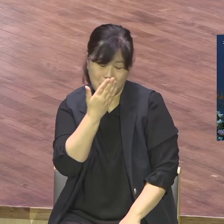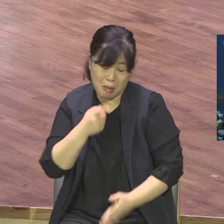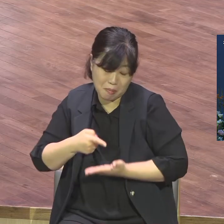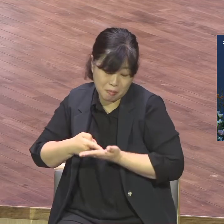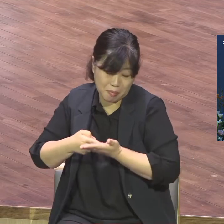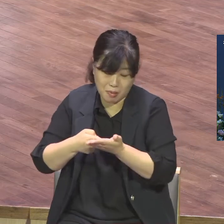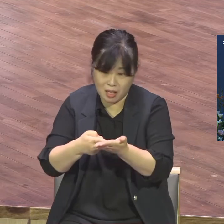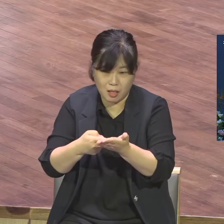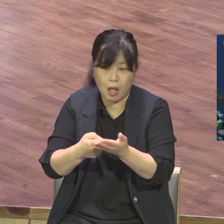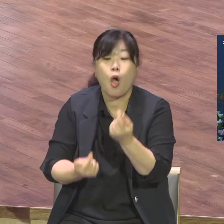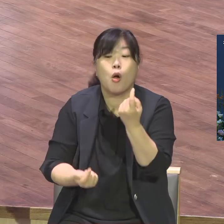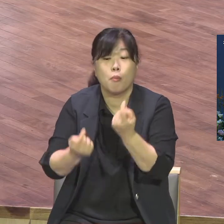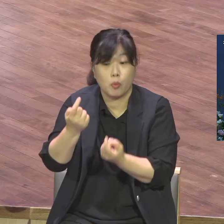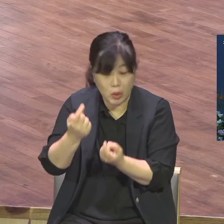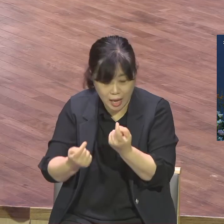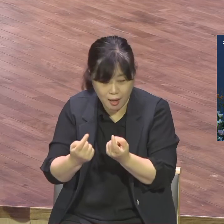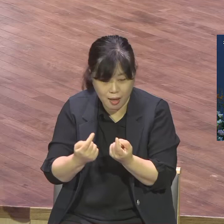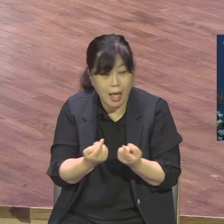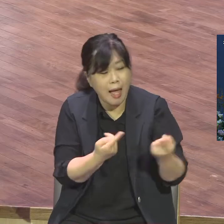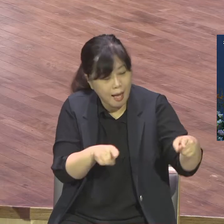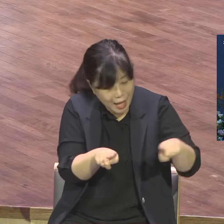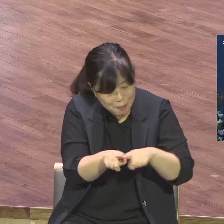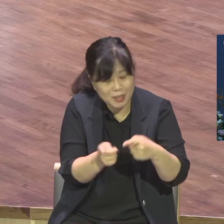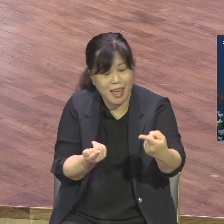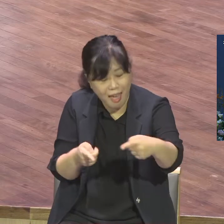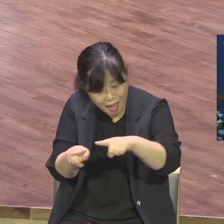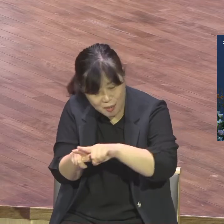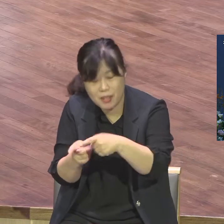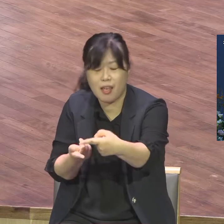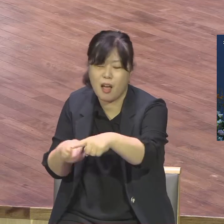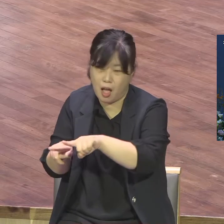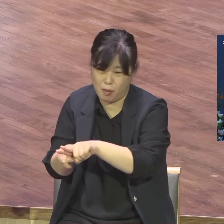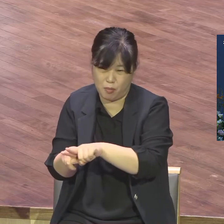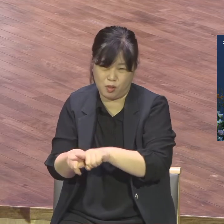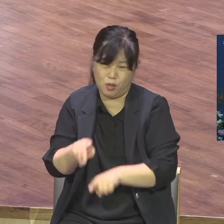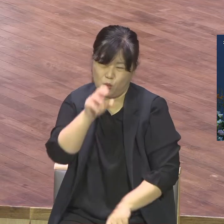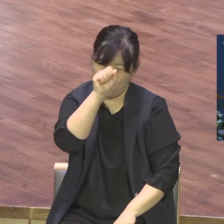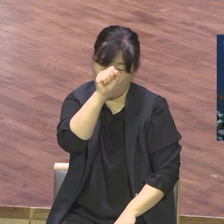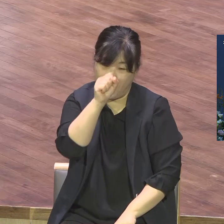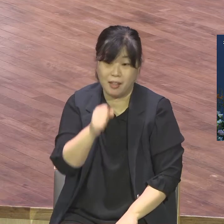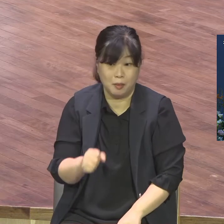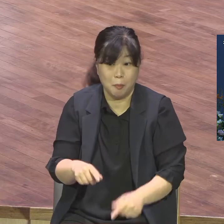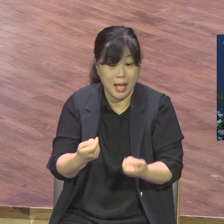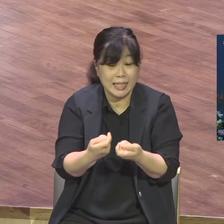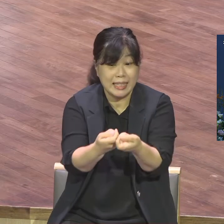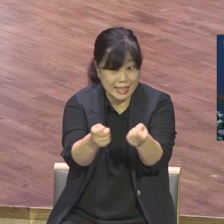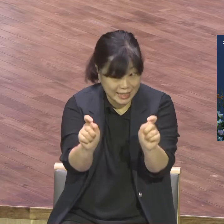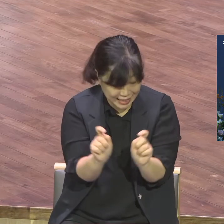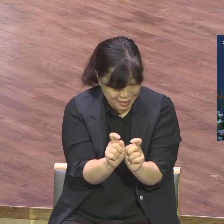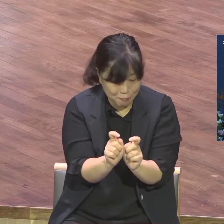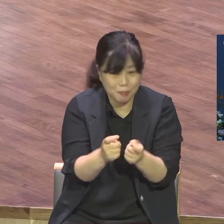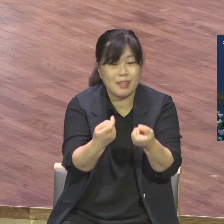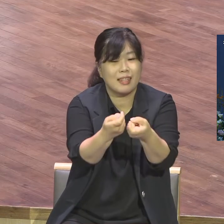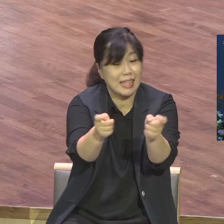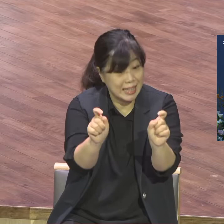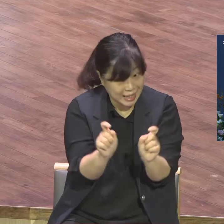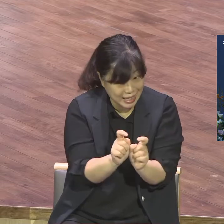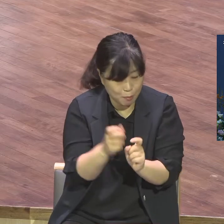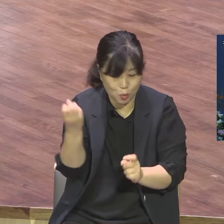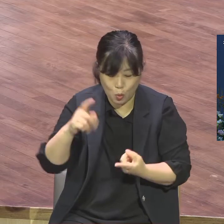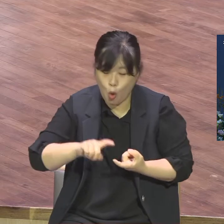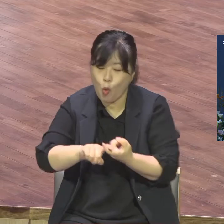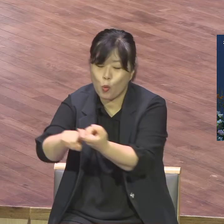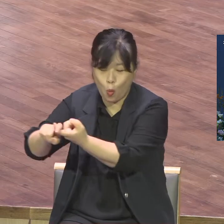함께하는 동역자. 이걸 좁은 의미로 말하면요 팀이란 팀. 넓은 의미로 말하면